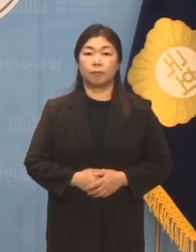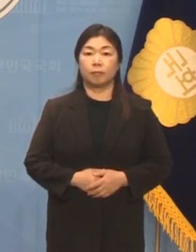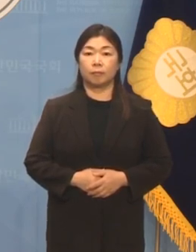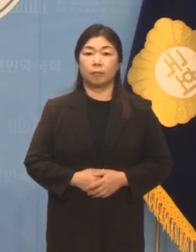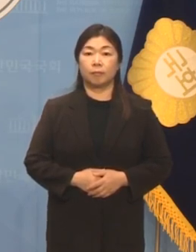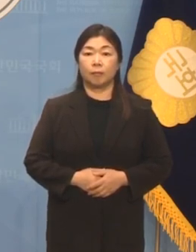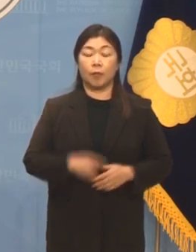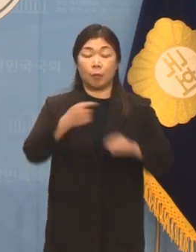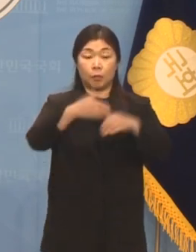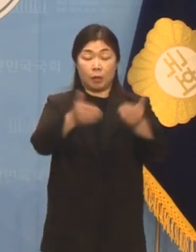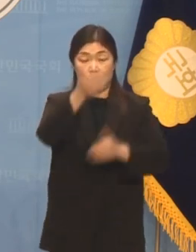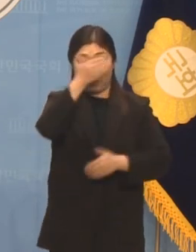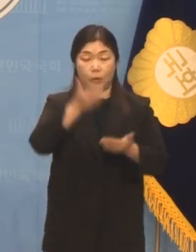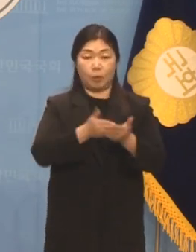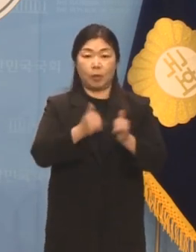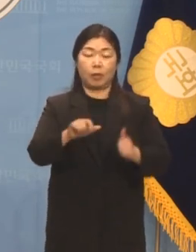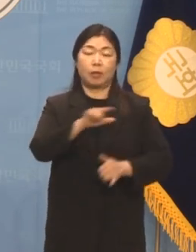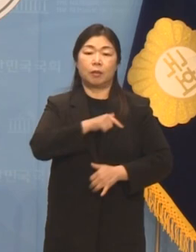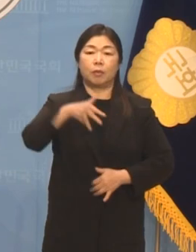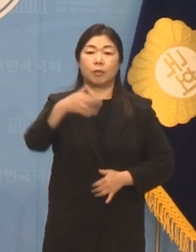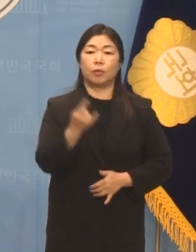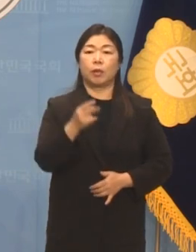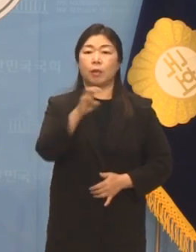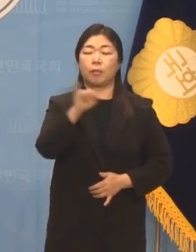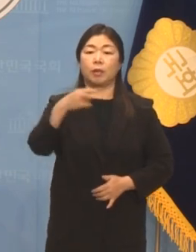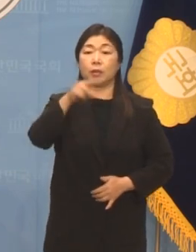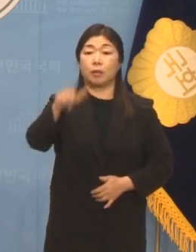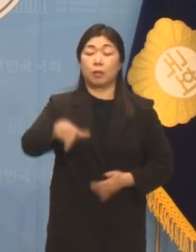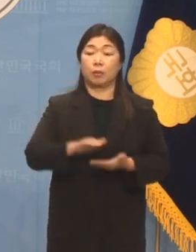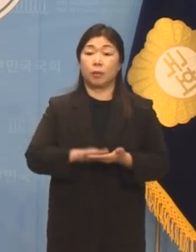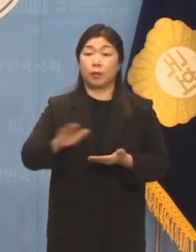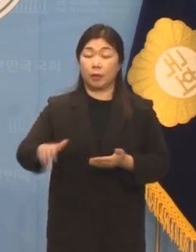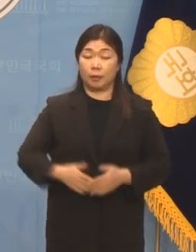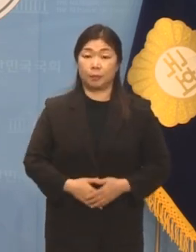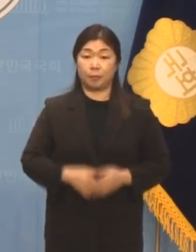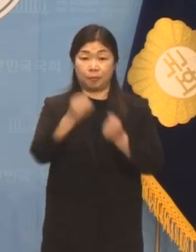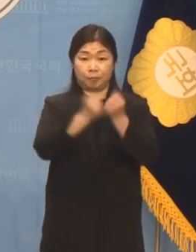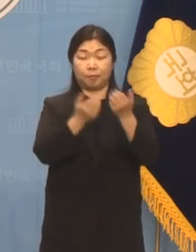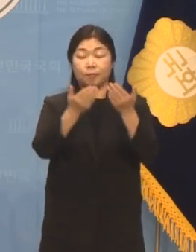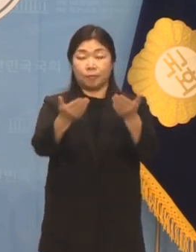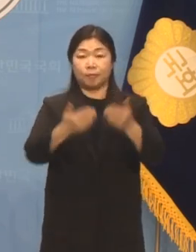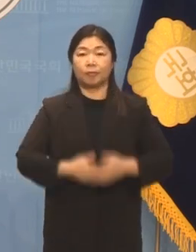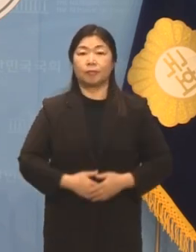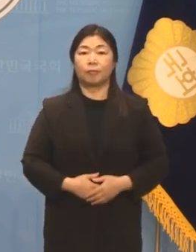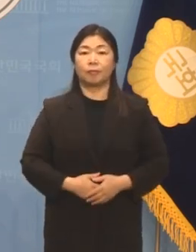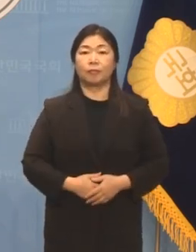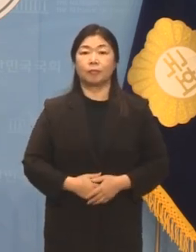네 더불어민주당 청년 대변인 최민석 있니다 브리핑 한 건